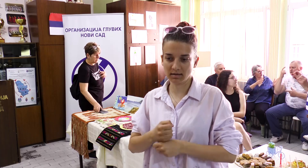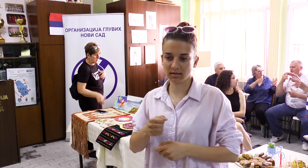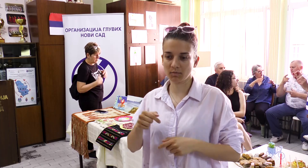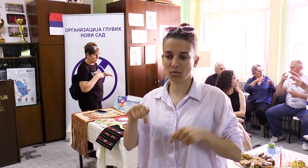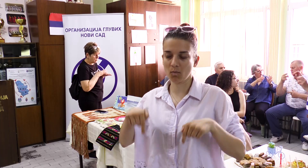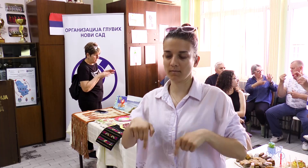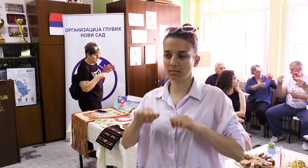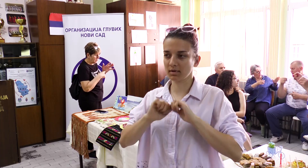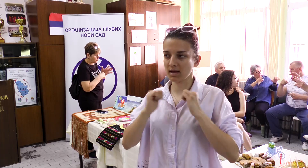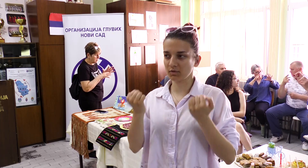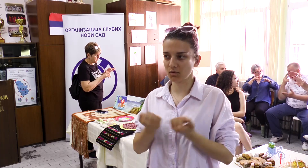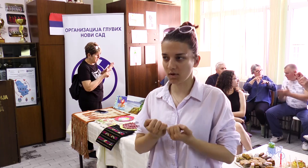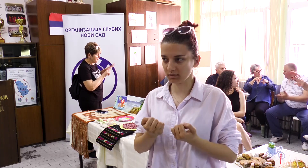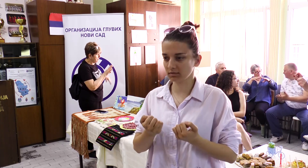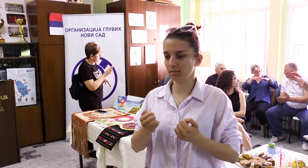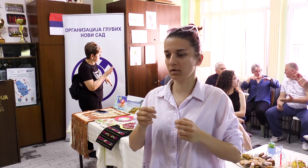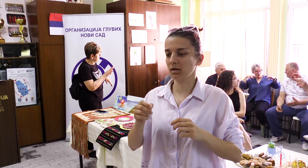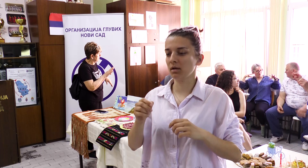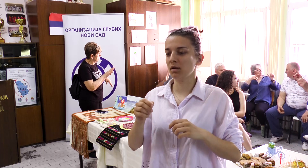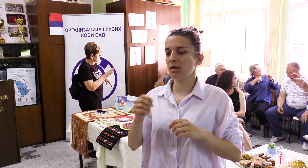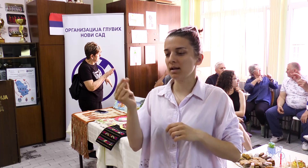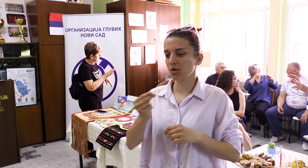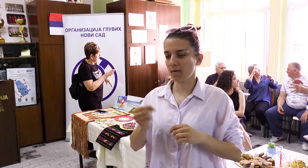Ja organizujem radionicu u,